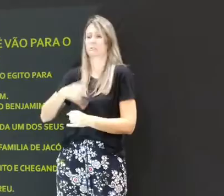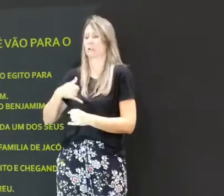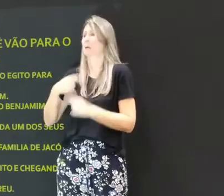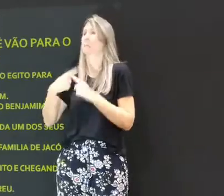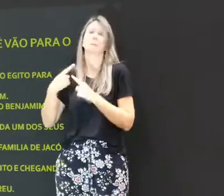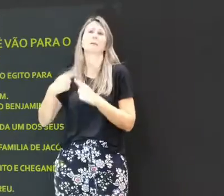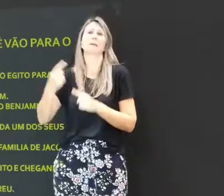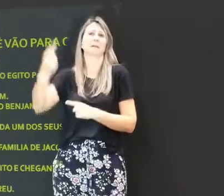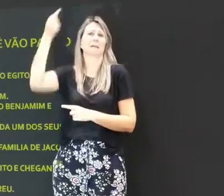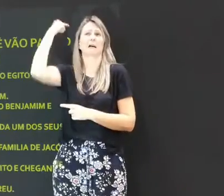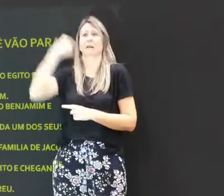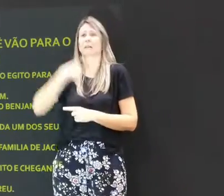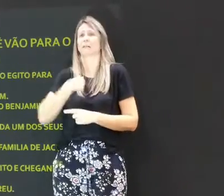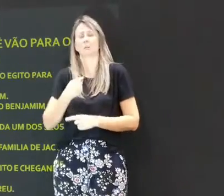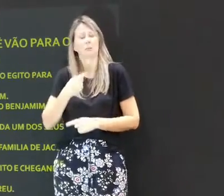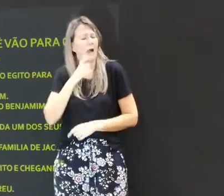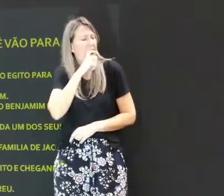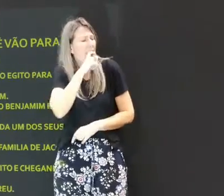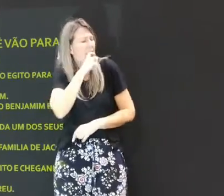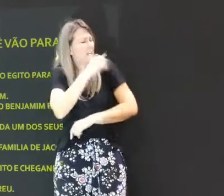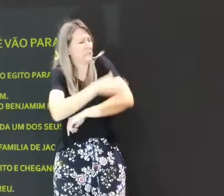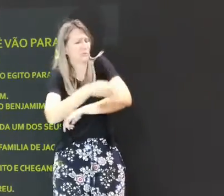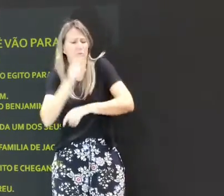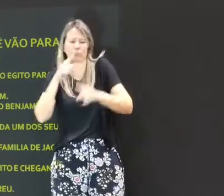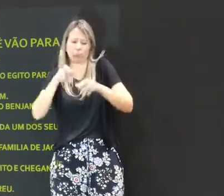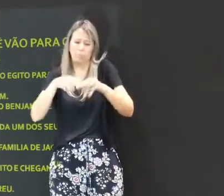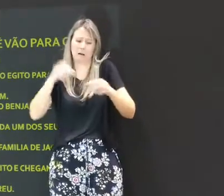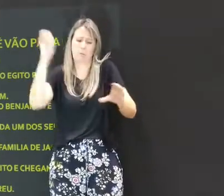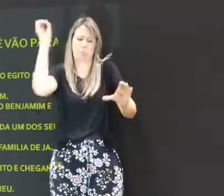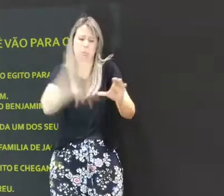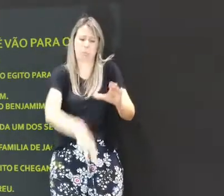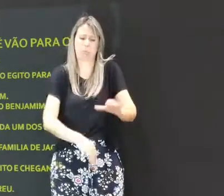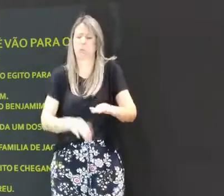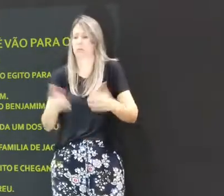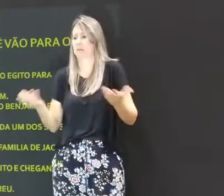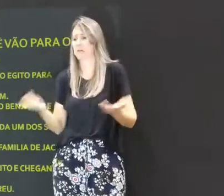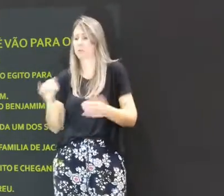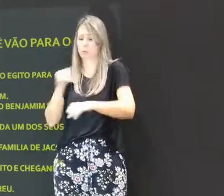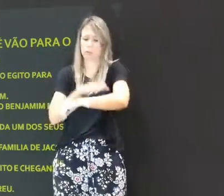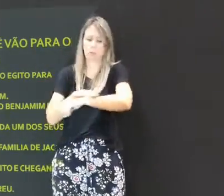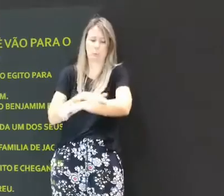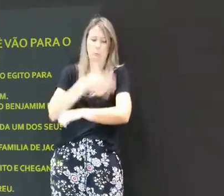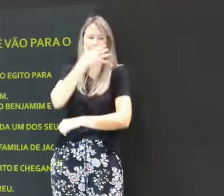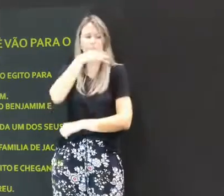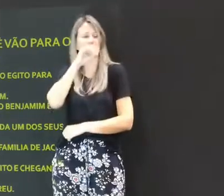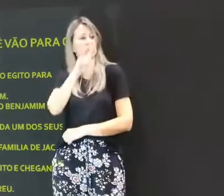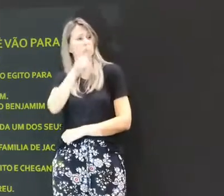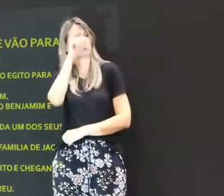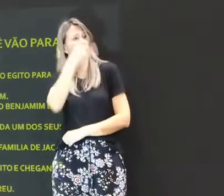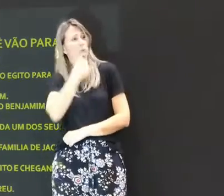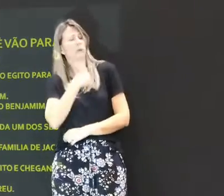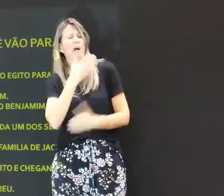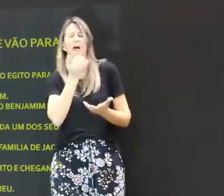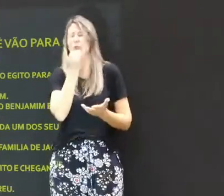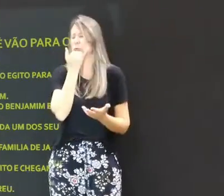né? Ai, José, desculpa, lá no passado, né? Nós tínhamos inveja, a gente jogou você lá no poço, por causa do meu pai que escolheu você,